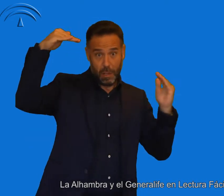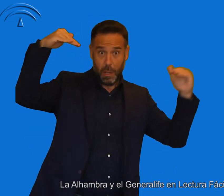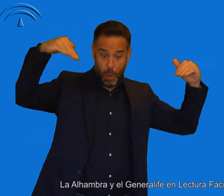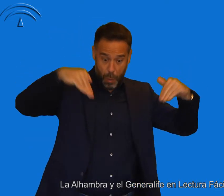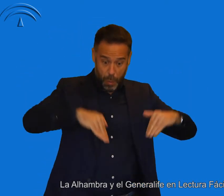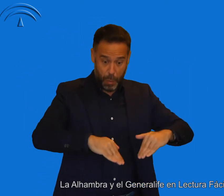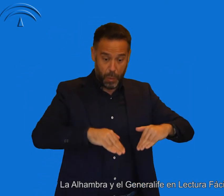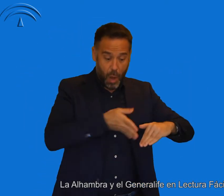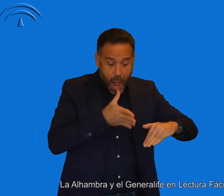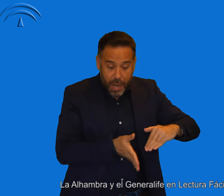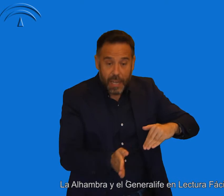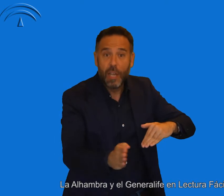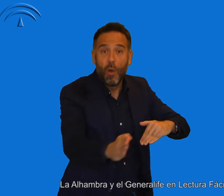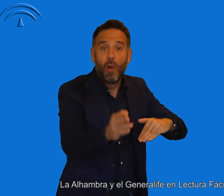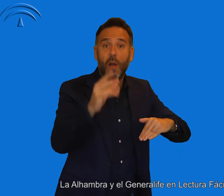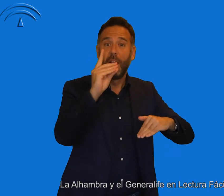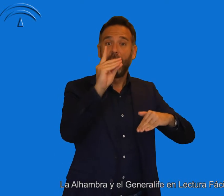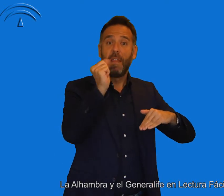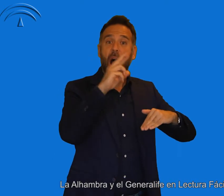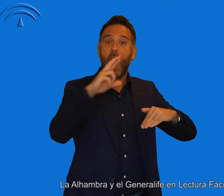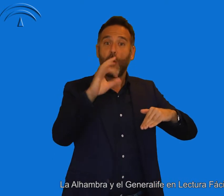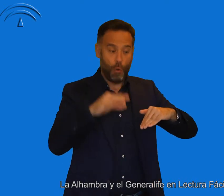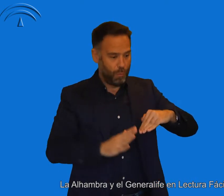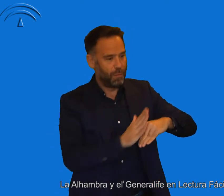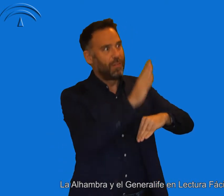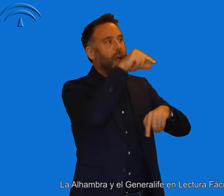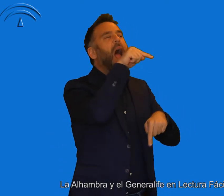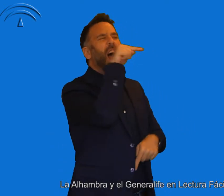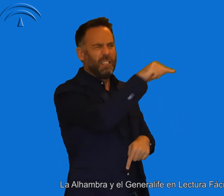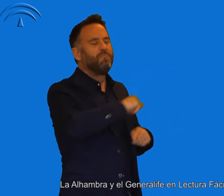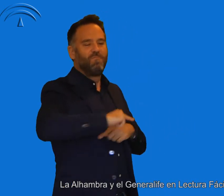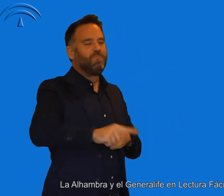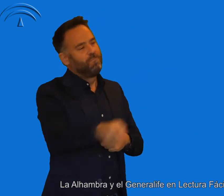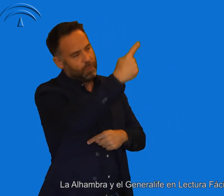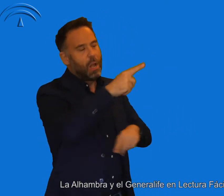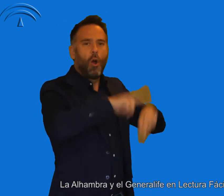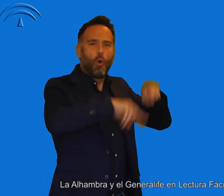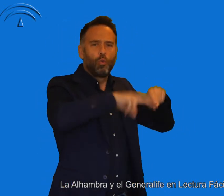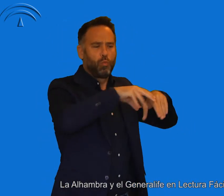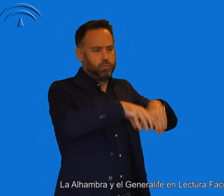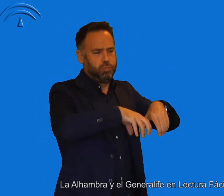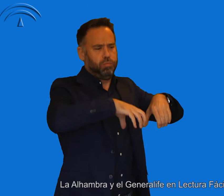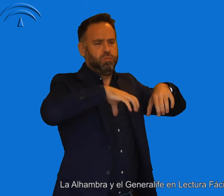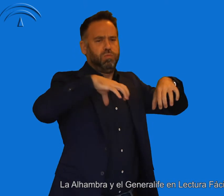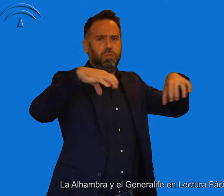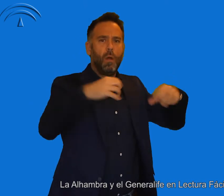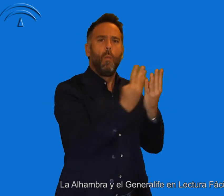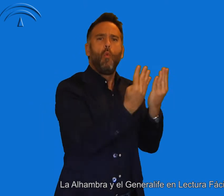su residencia a la colina de enfrente, al otro lado del río Darro. Mandó construir en aquella